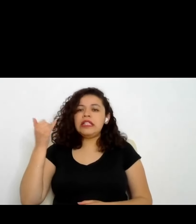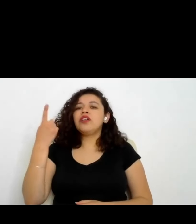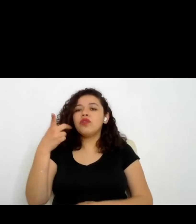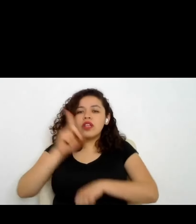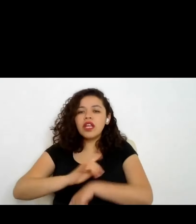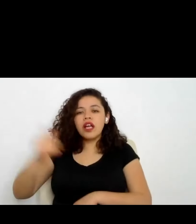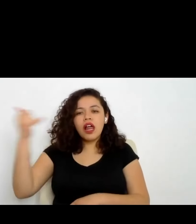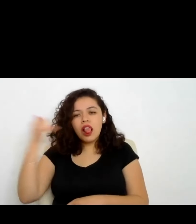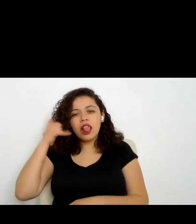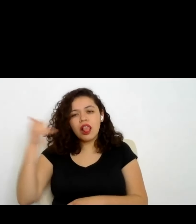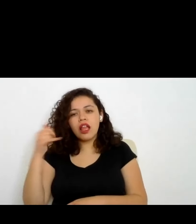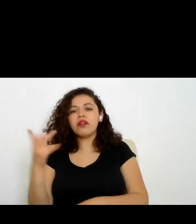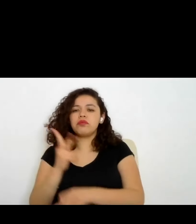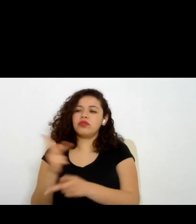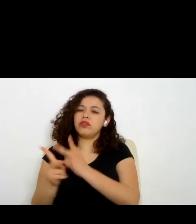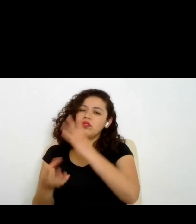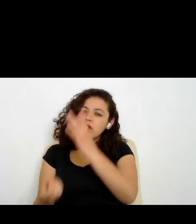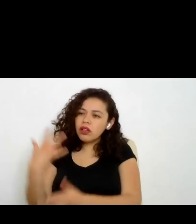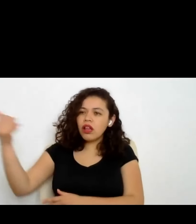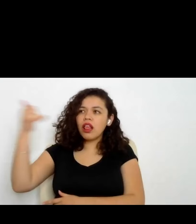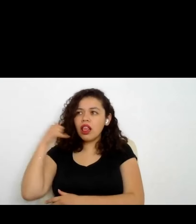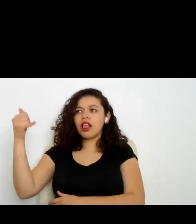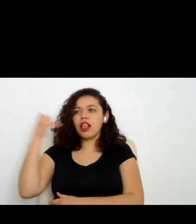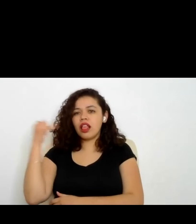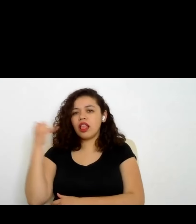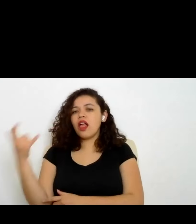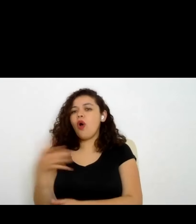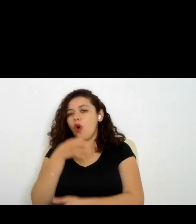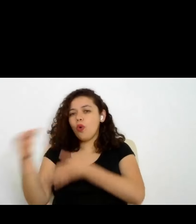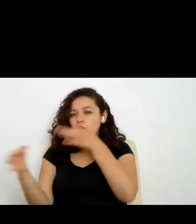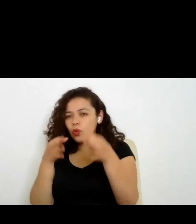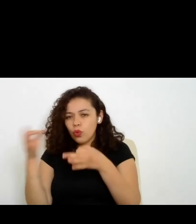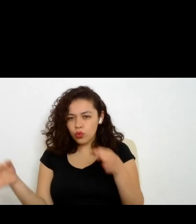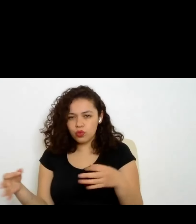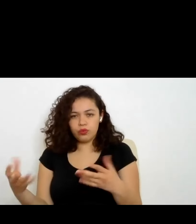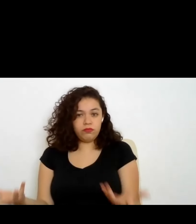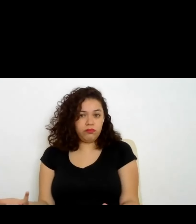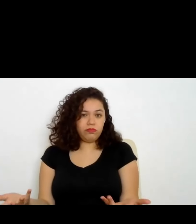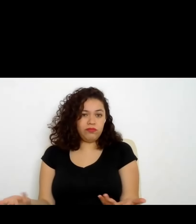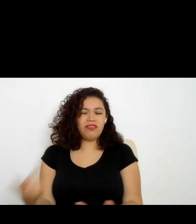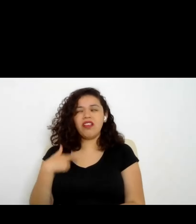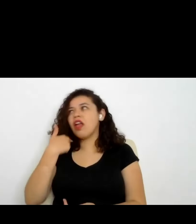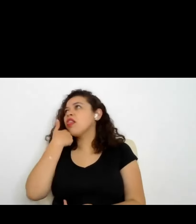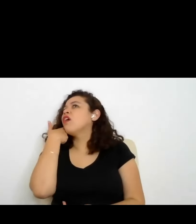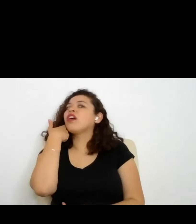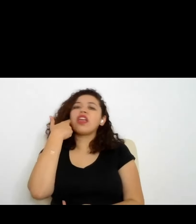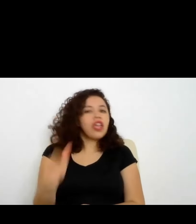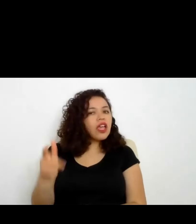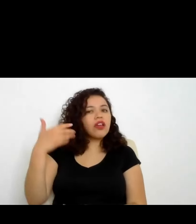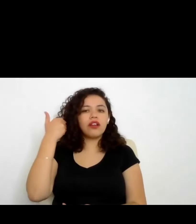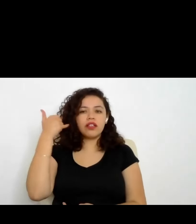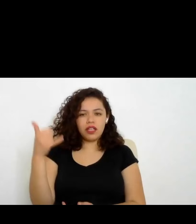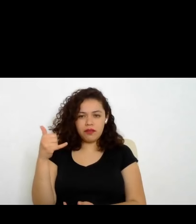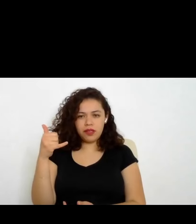para ofrecerme nuevos productos o para hacerme promociones o ya no quiero que me vuelvan a llamar,